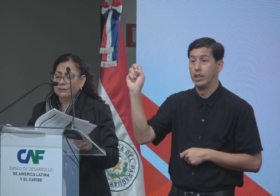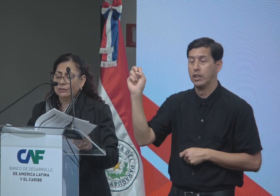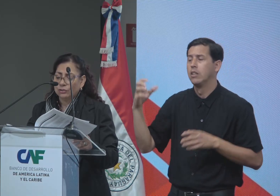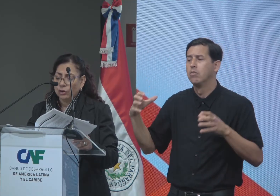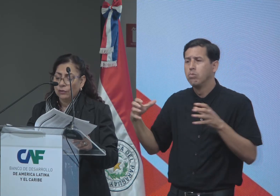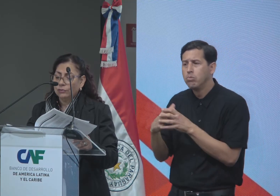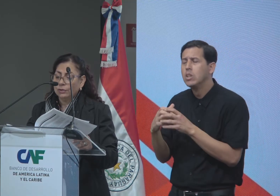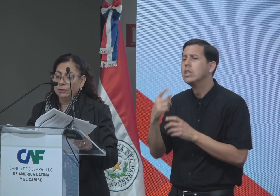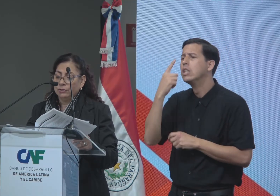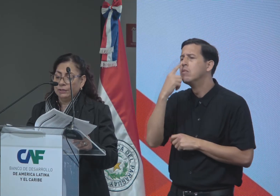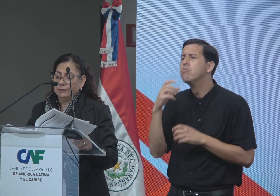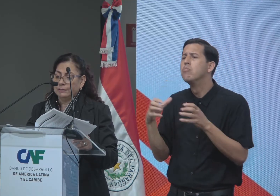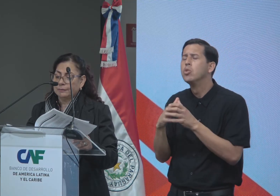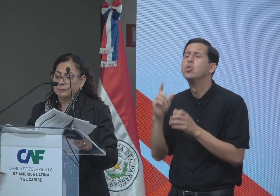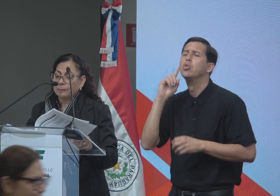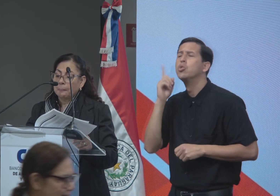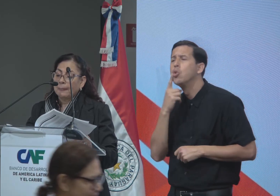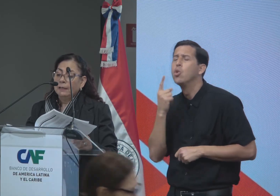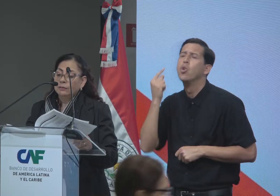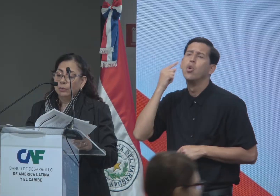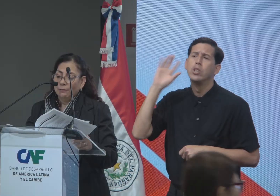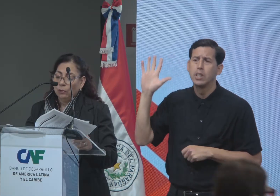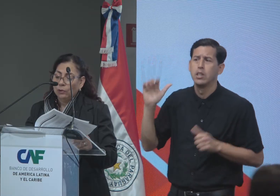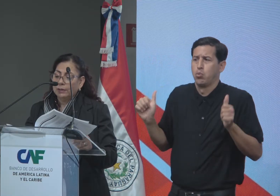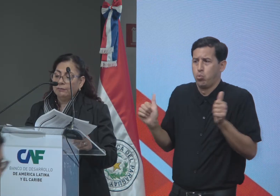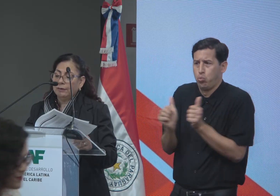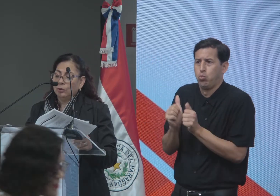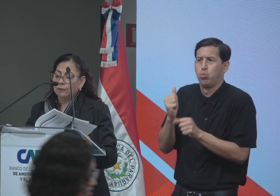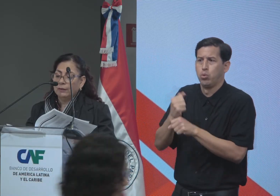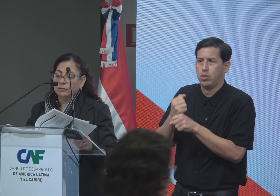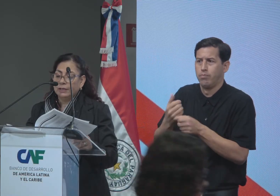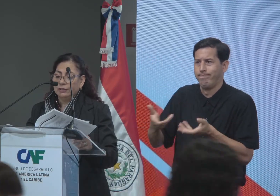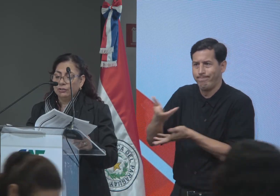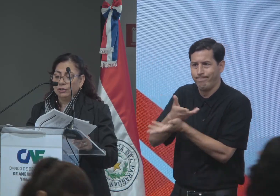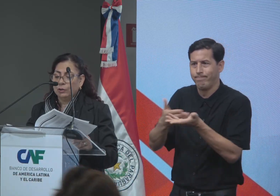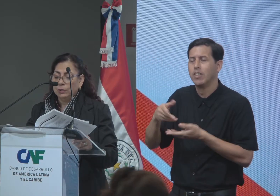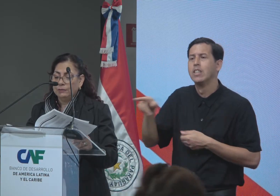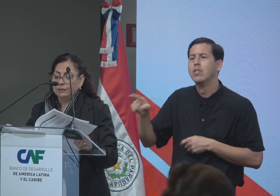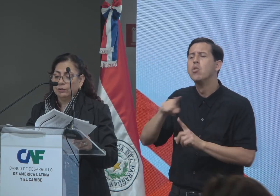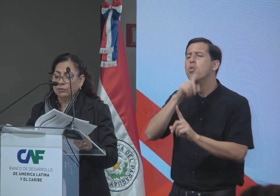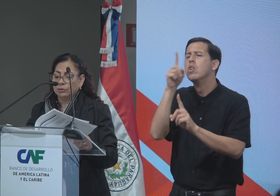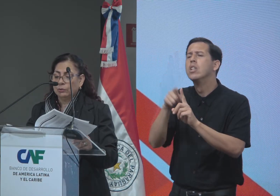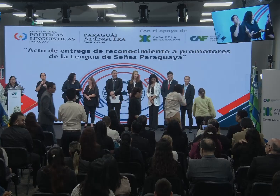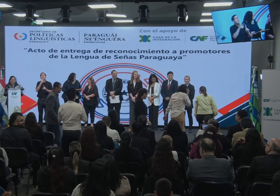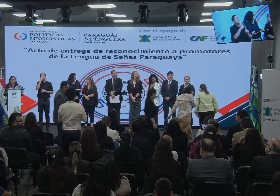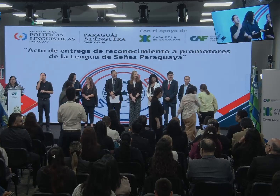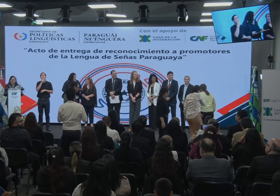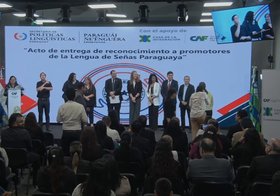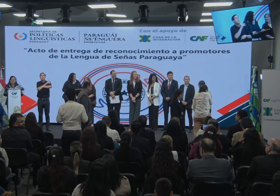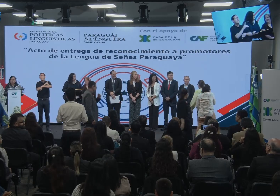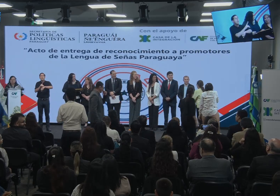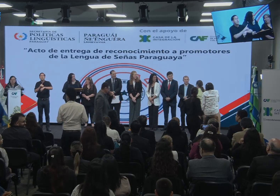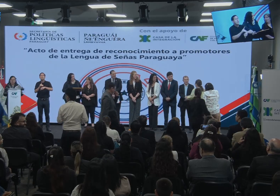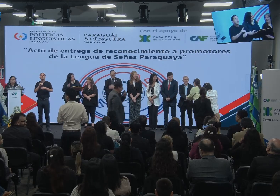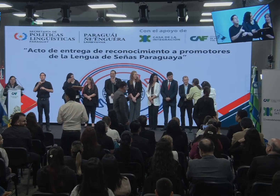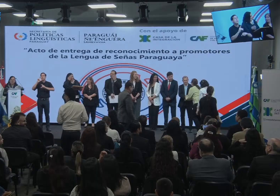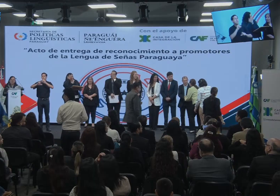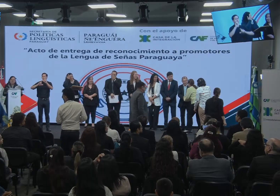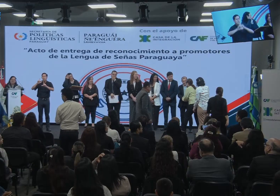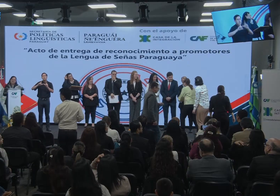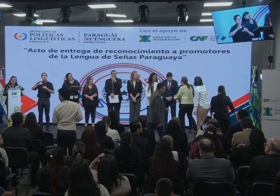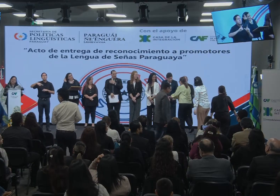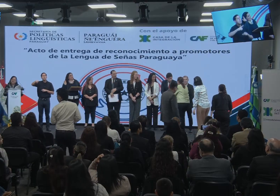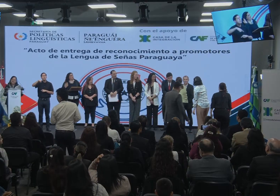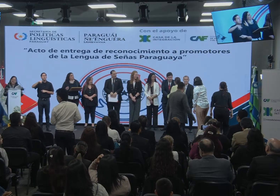profesionales sordos y oyentes. Su labor en favor de los derechos lingüísticos y culturales de la comunidad sorda